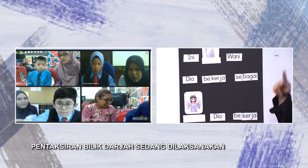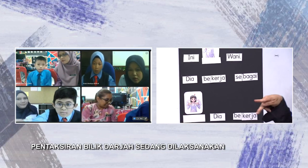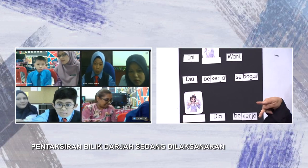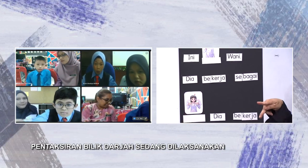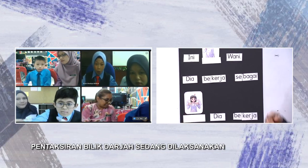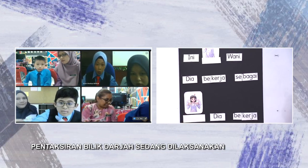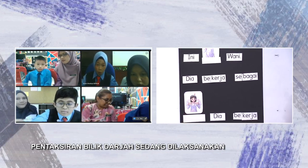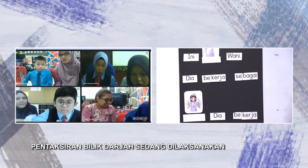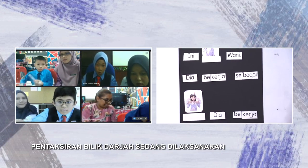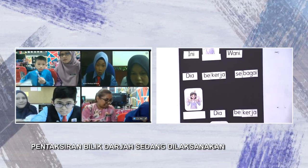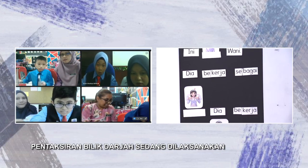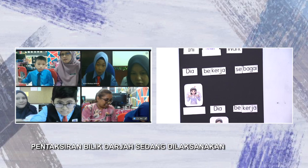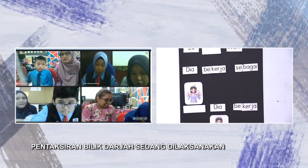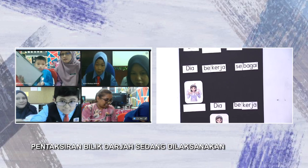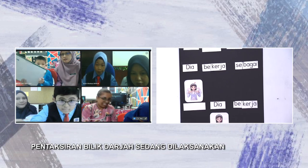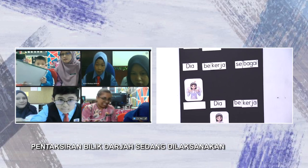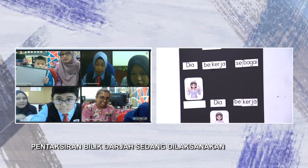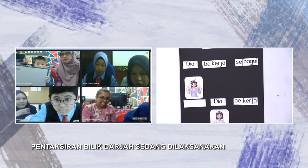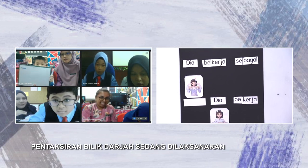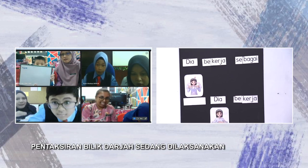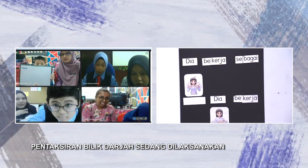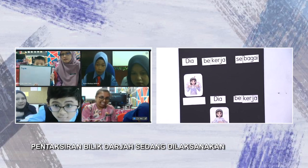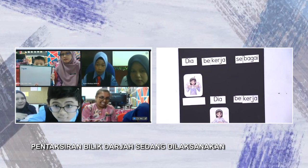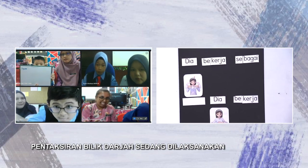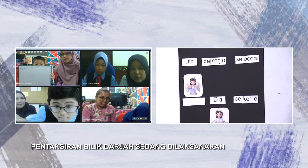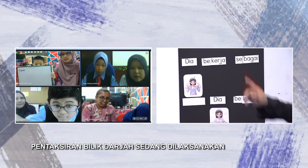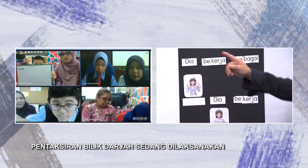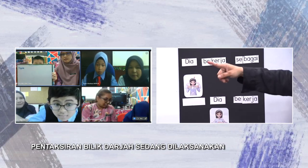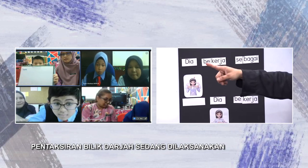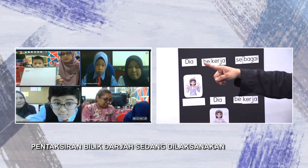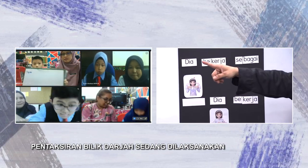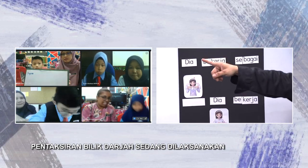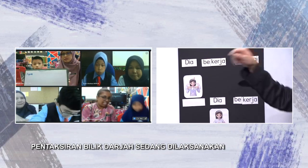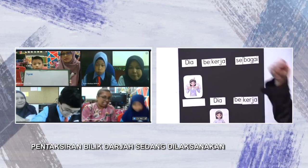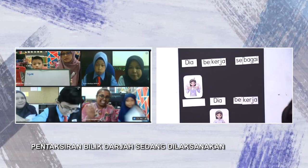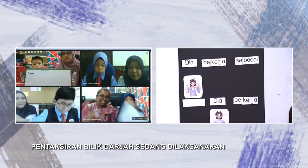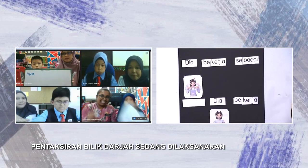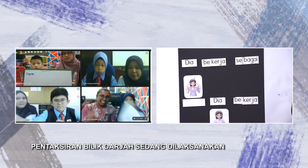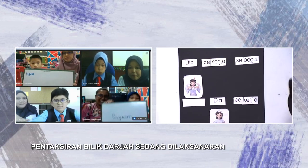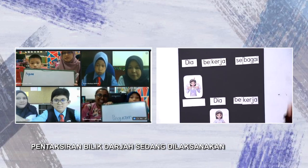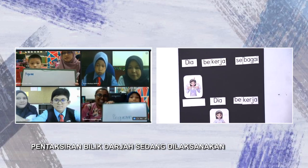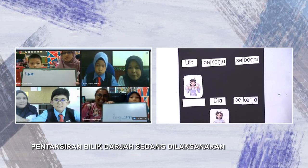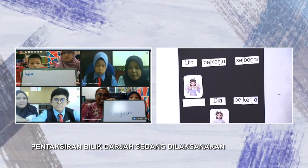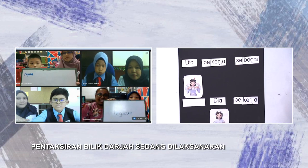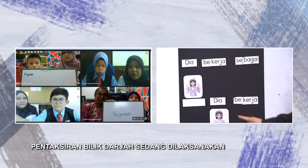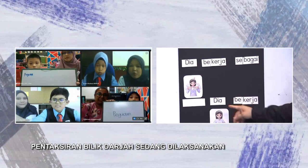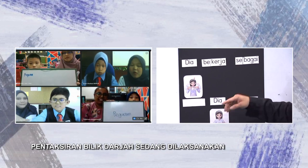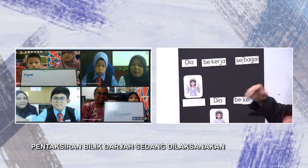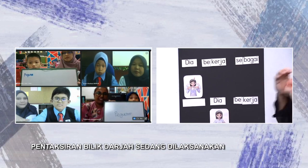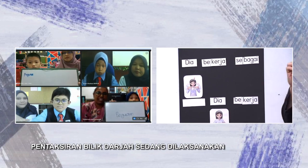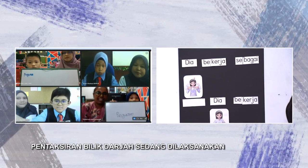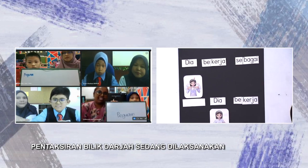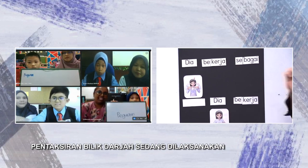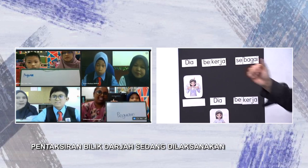Aisyah, cikgu mahu murid-murid Aisyah dekat kad. Inting dah ada jawapan. Pandai.